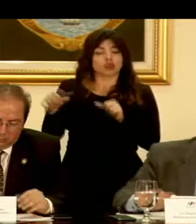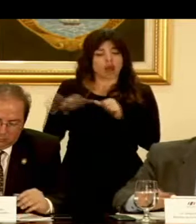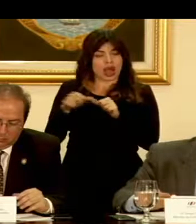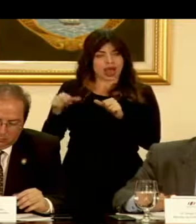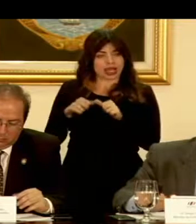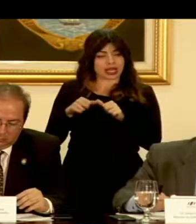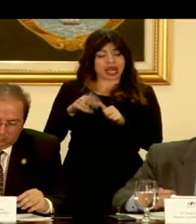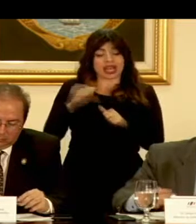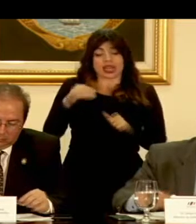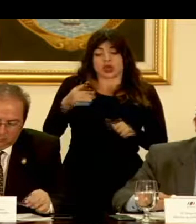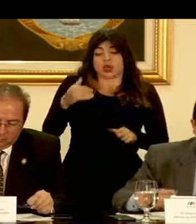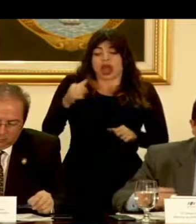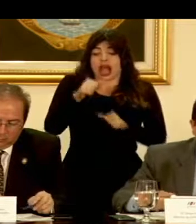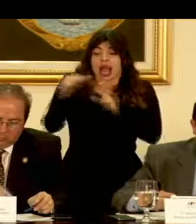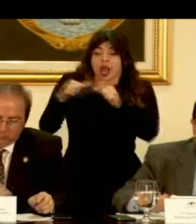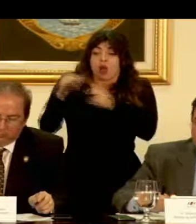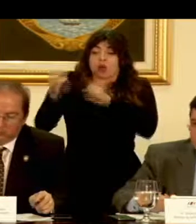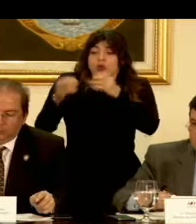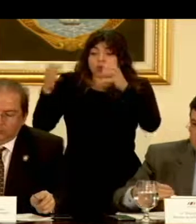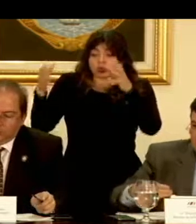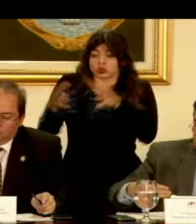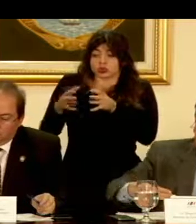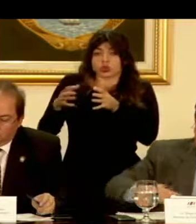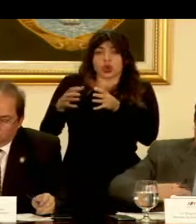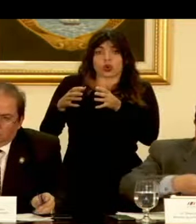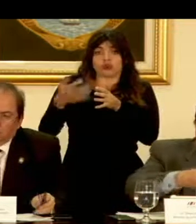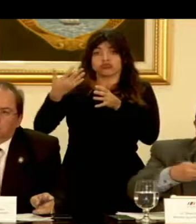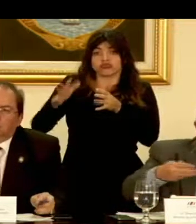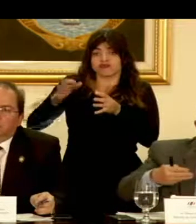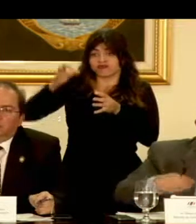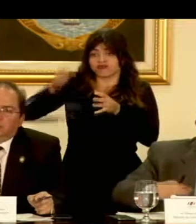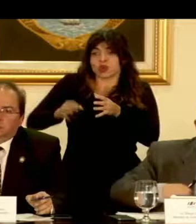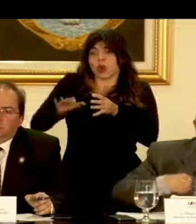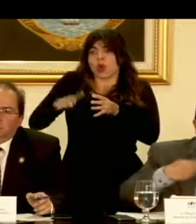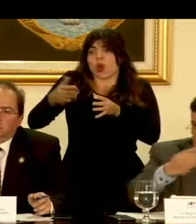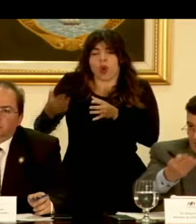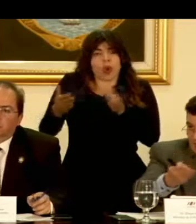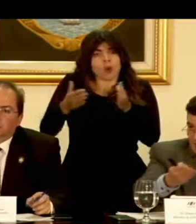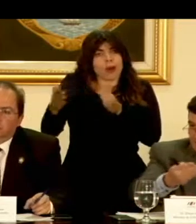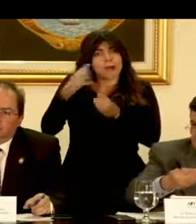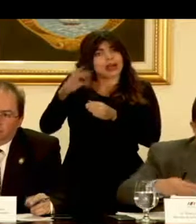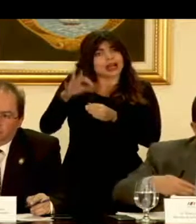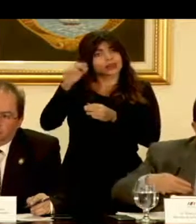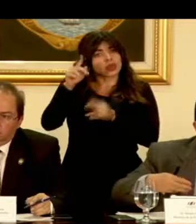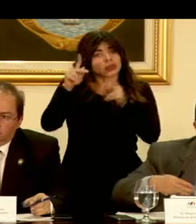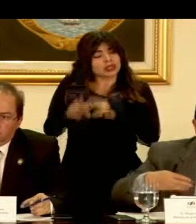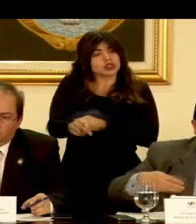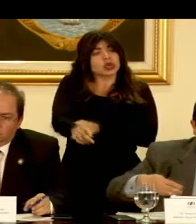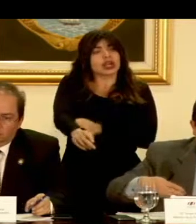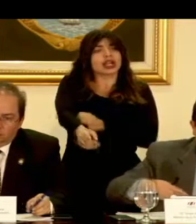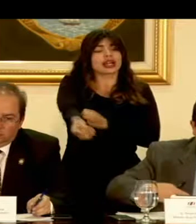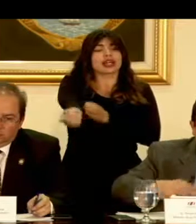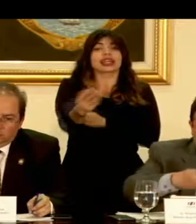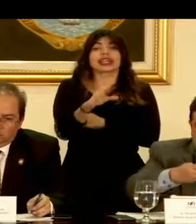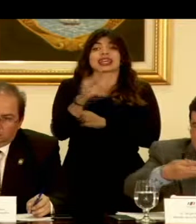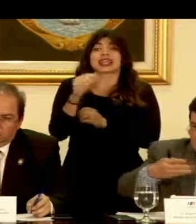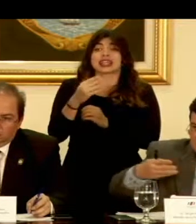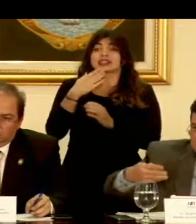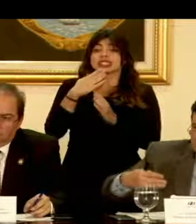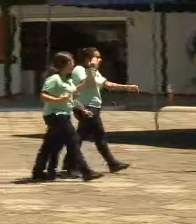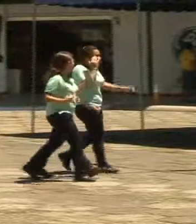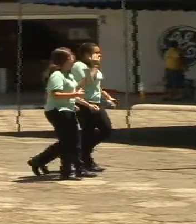son atinentes. Y del Poder Ejecutivo solo hay una persona, que es dona María